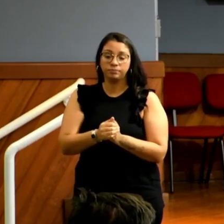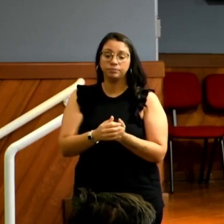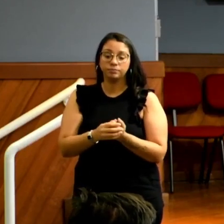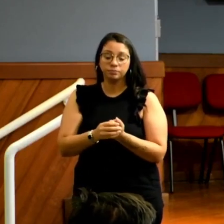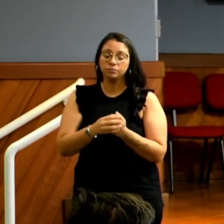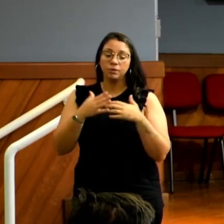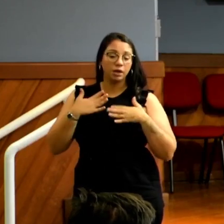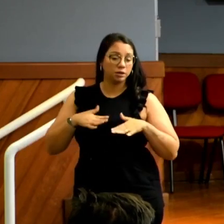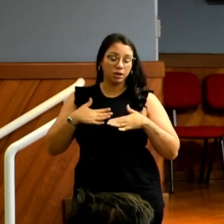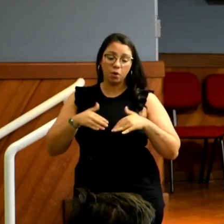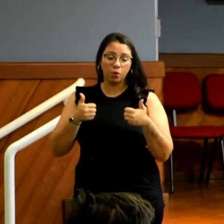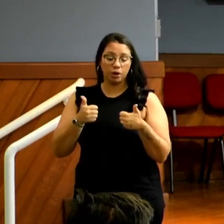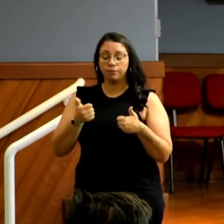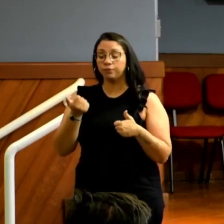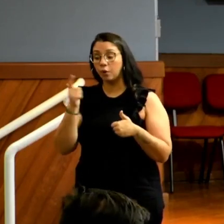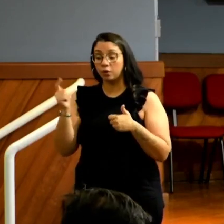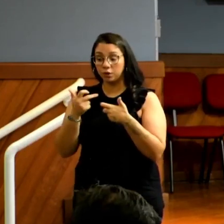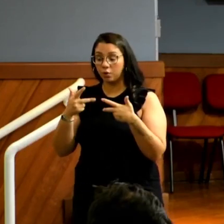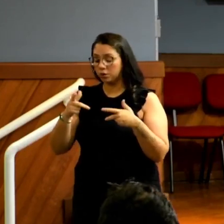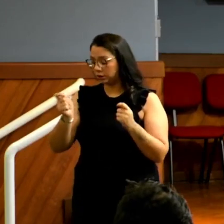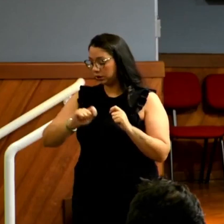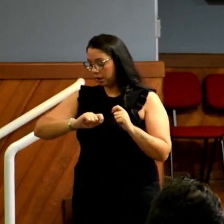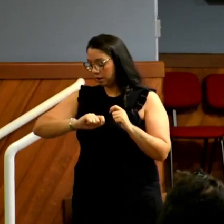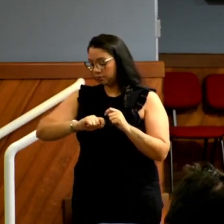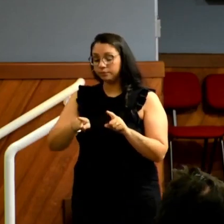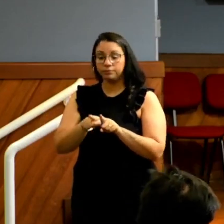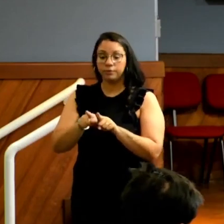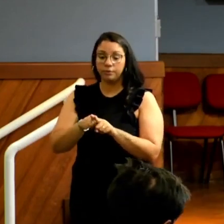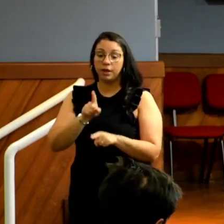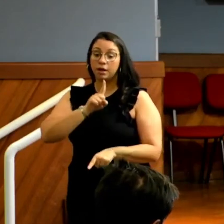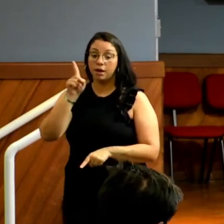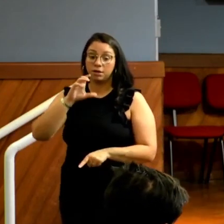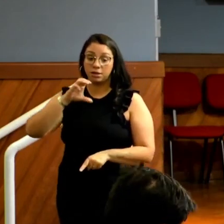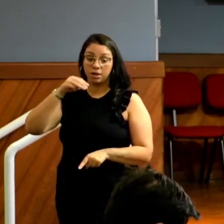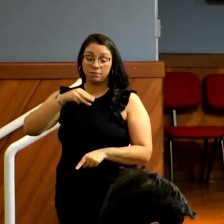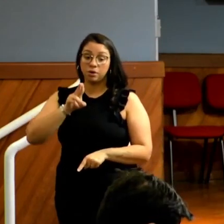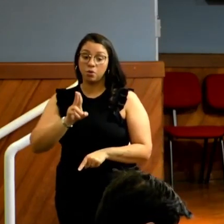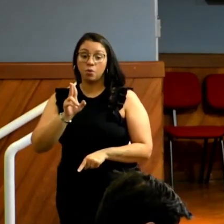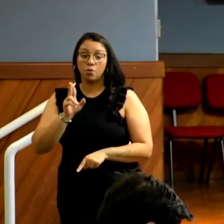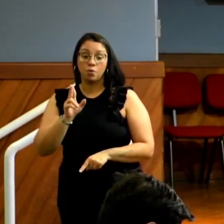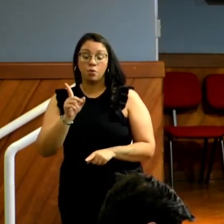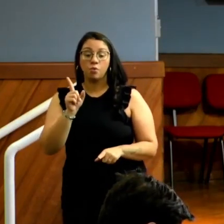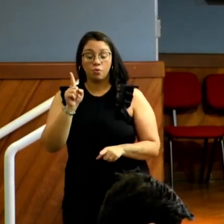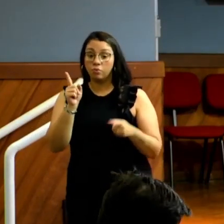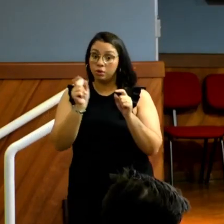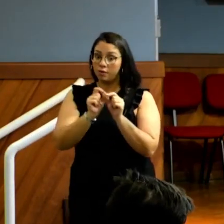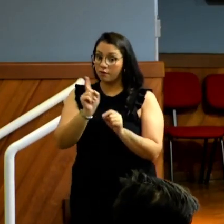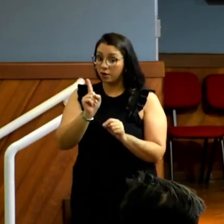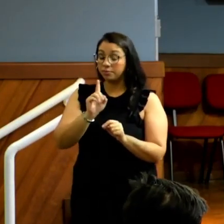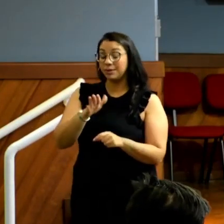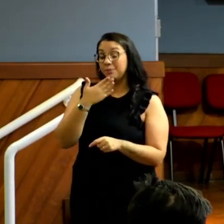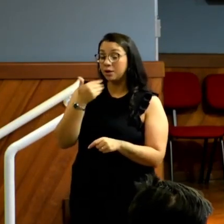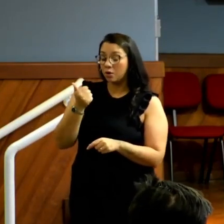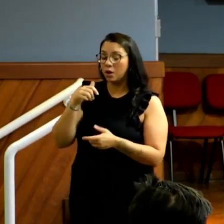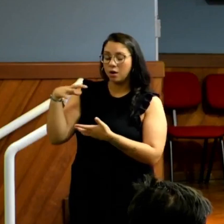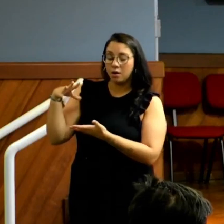É muito tranquilo. Outra coisa que dá para você fazer, que, por exemplo, lá no CMU a gente não faz, mas o ideal seria você digitalizar